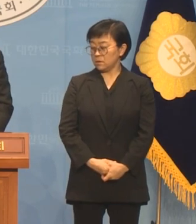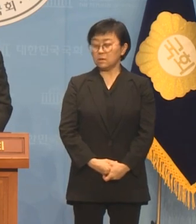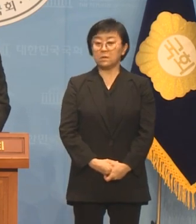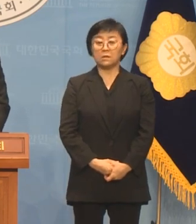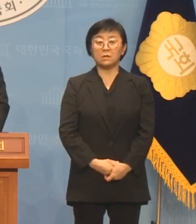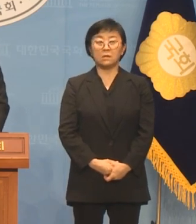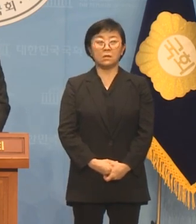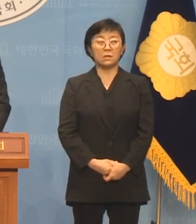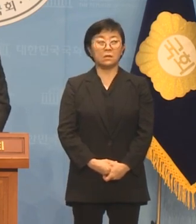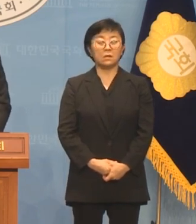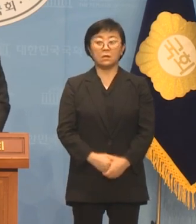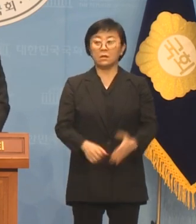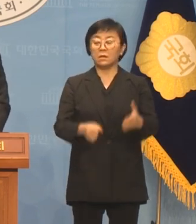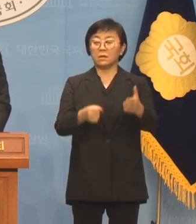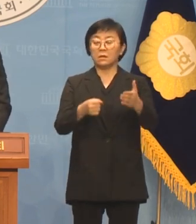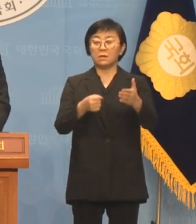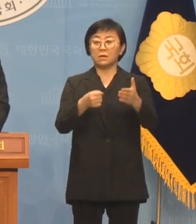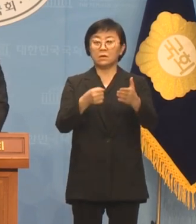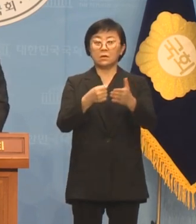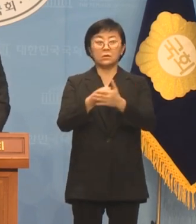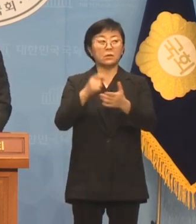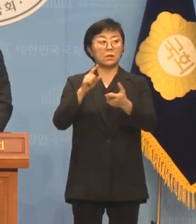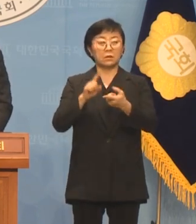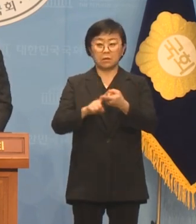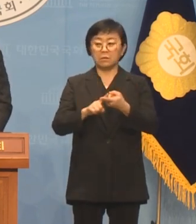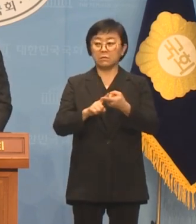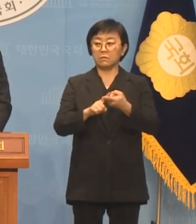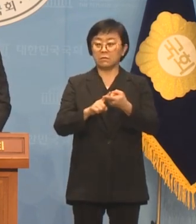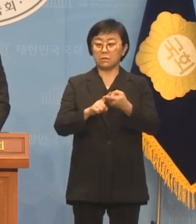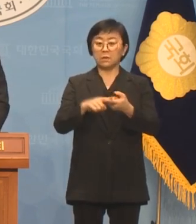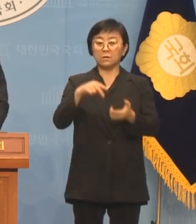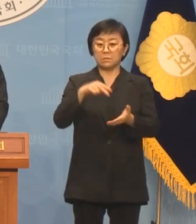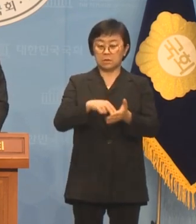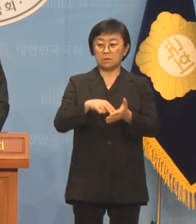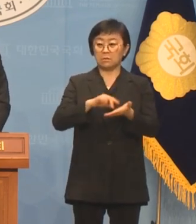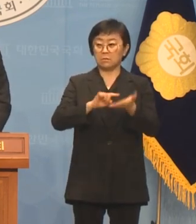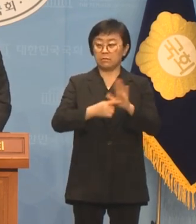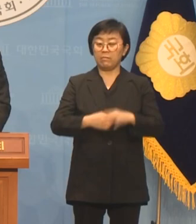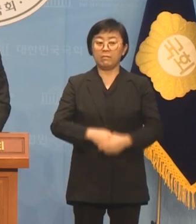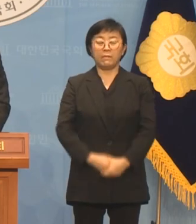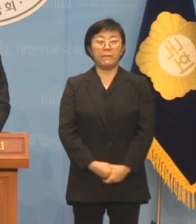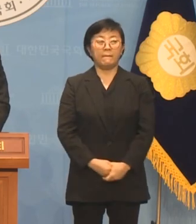예, 공관위 결정에 대한 저의 입장을 밝히겠습니다.